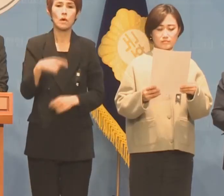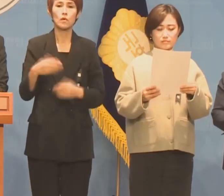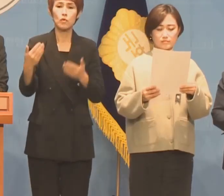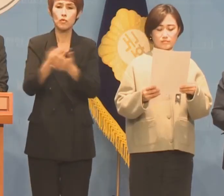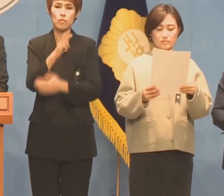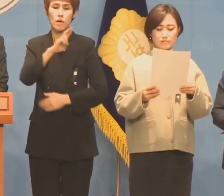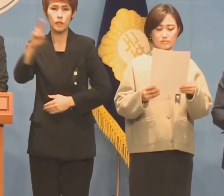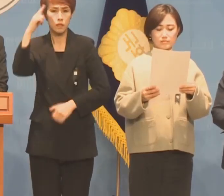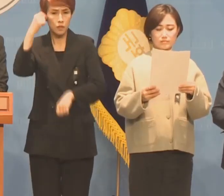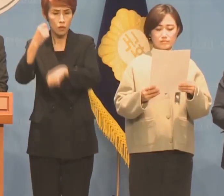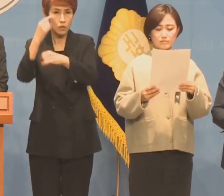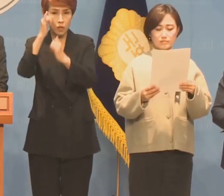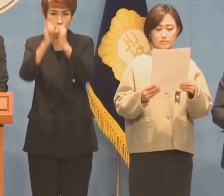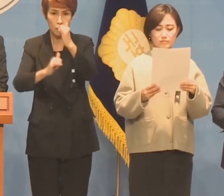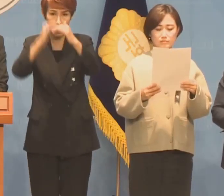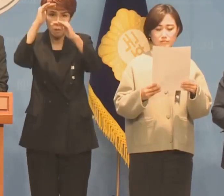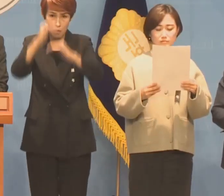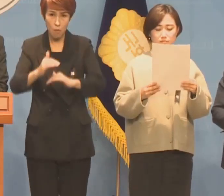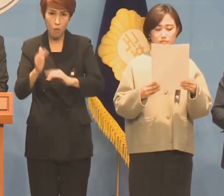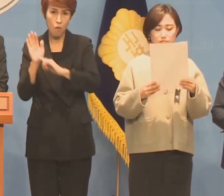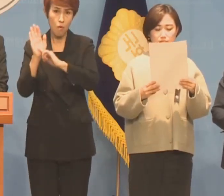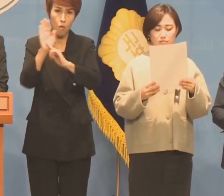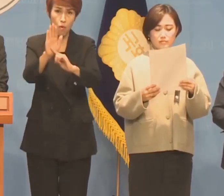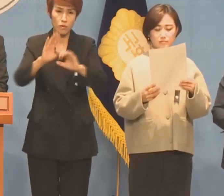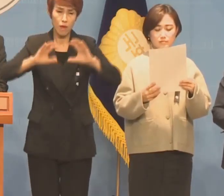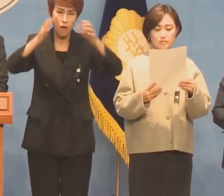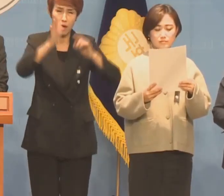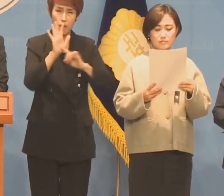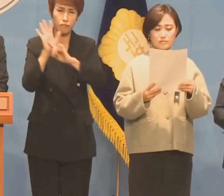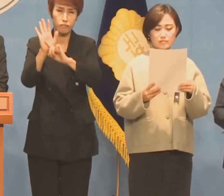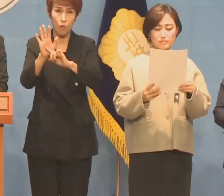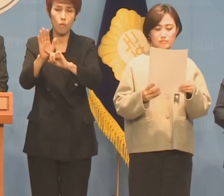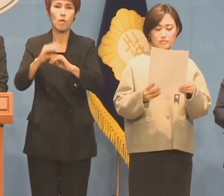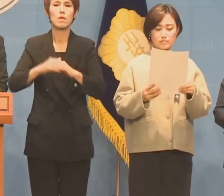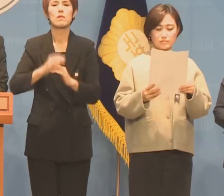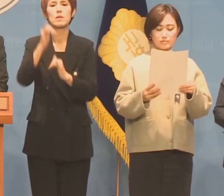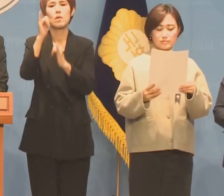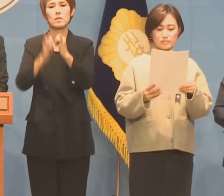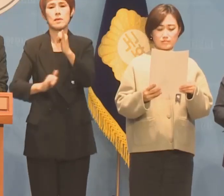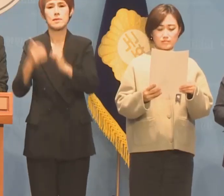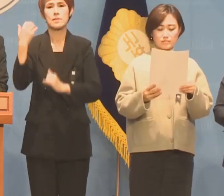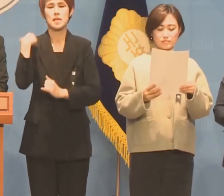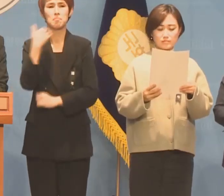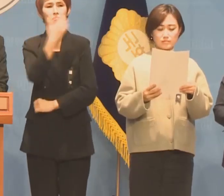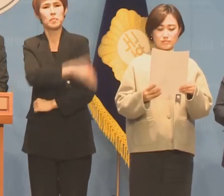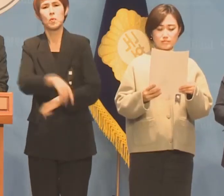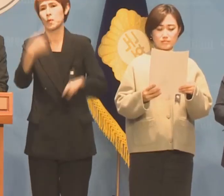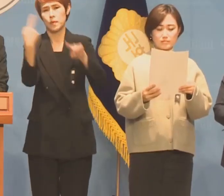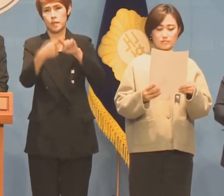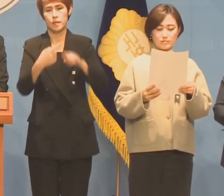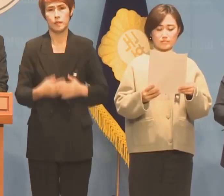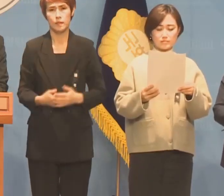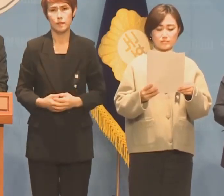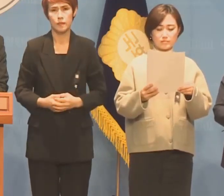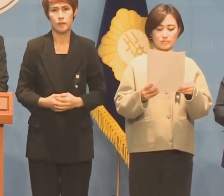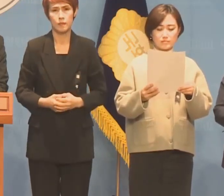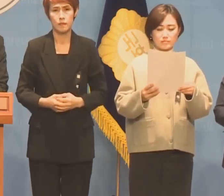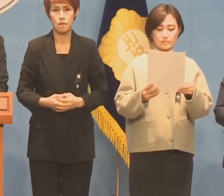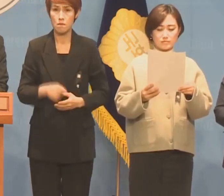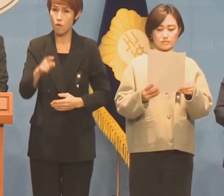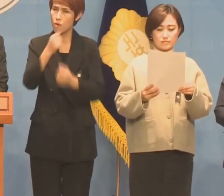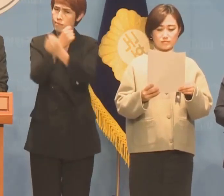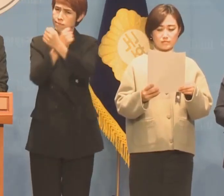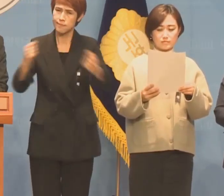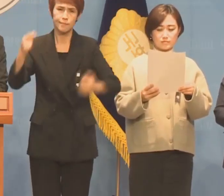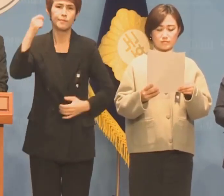역사관을 전 세계에 퍼뜨린 것은 역사적 책임을 철저히 외면한 행위입니다. 이는 결코 용납할